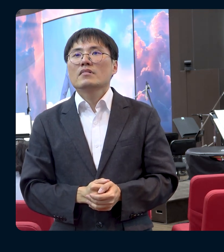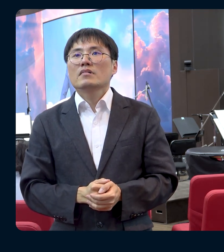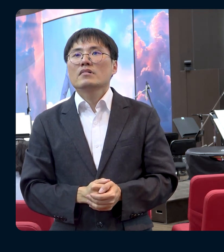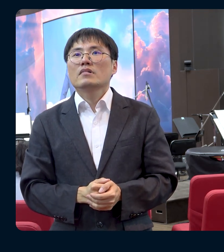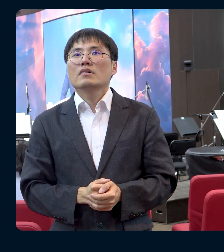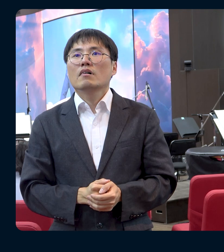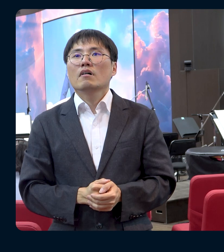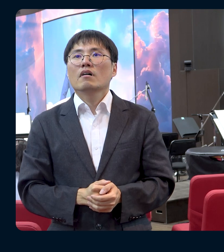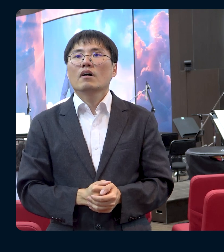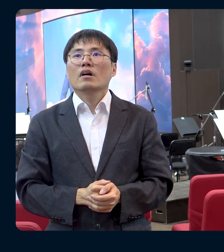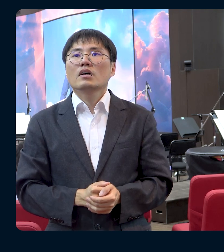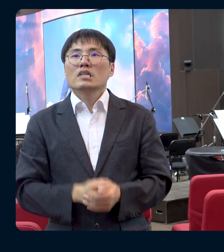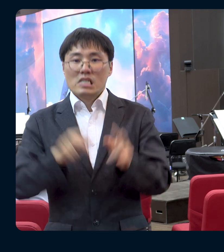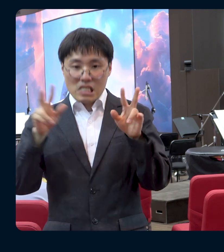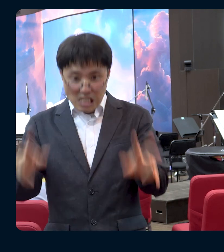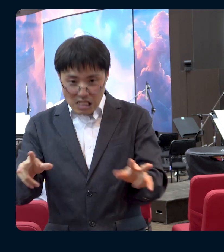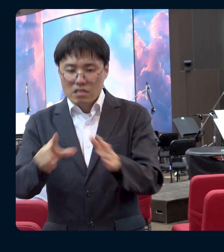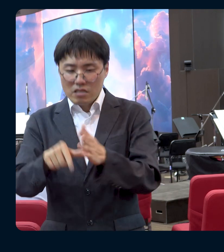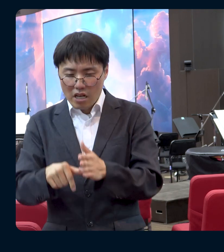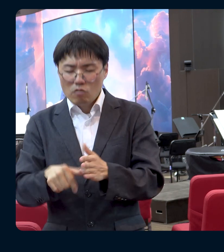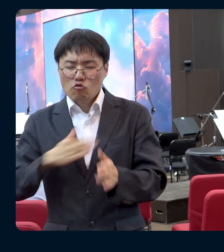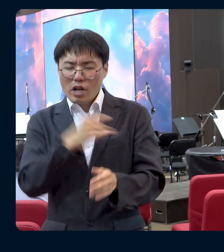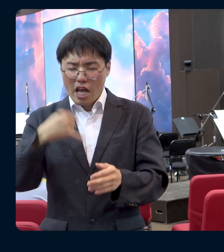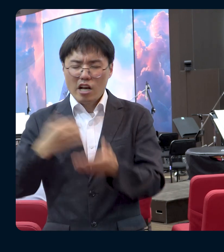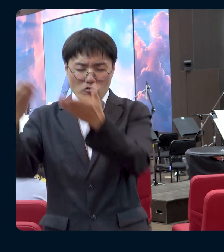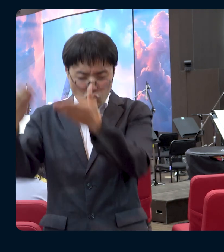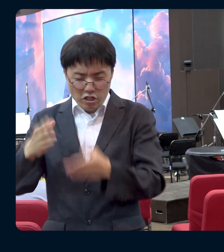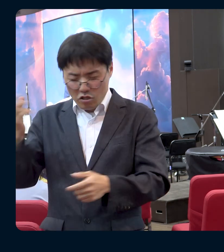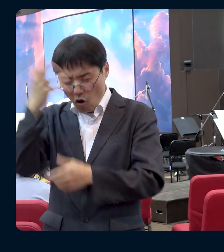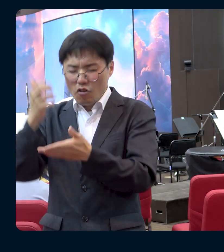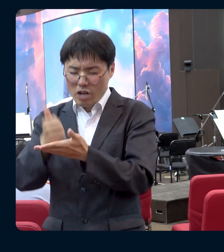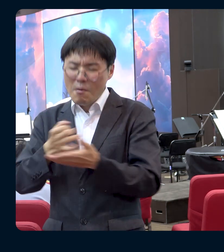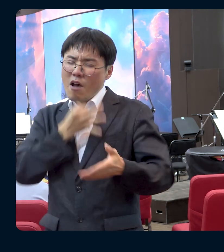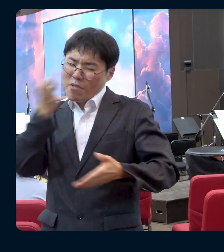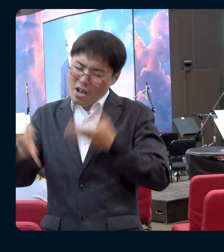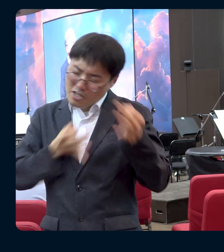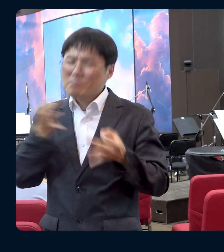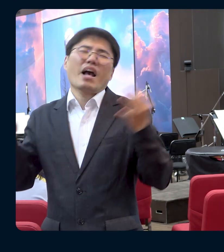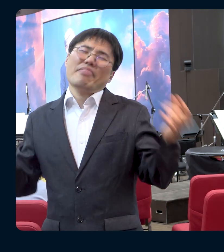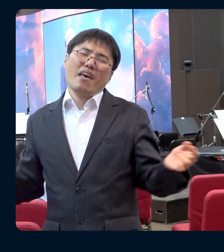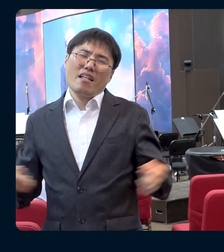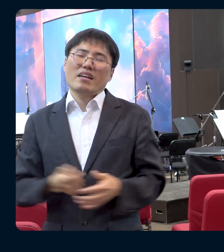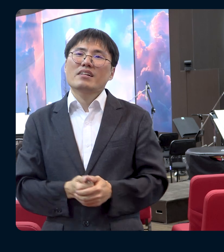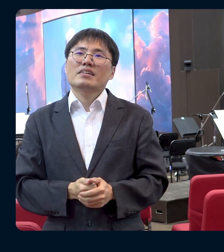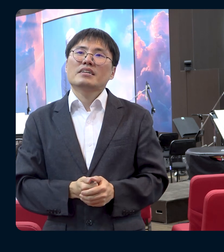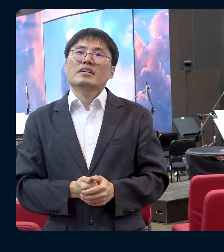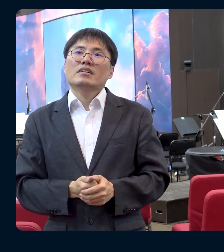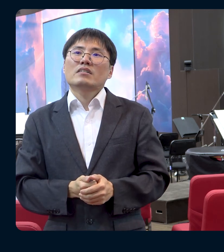네, 그건 그대로 이 시대에 우리에게 외치시는 성령의 외침이다.